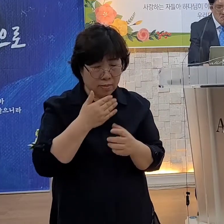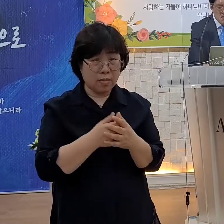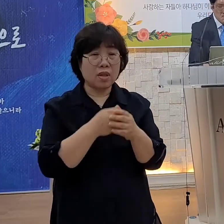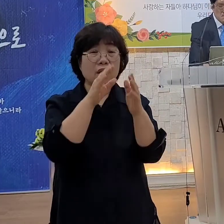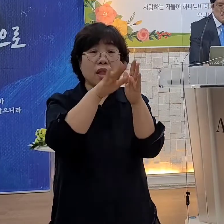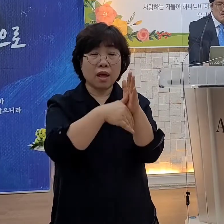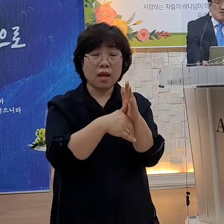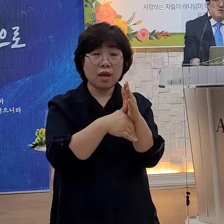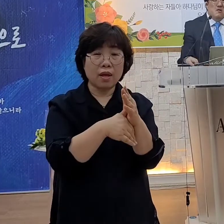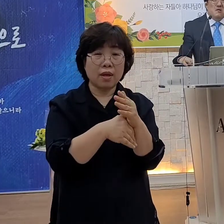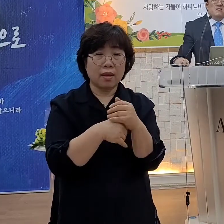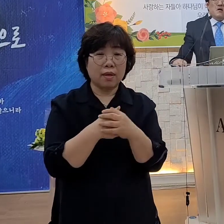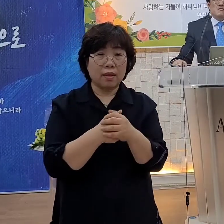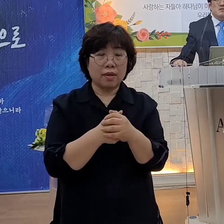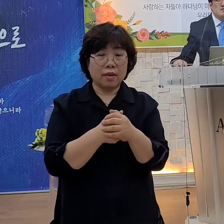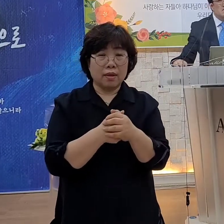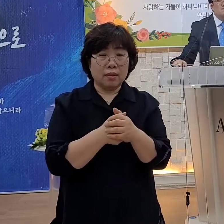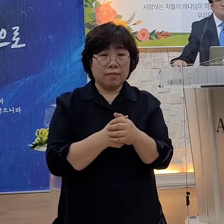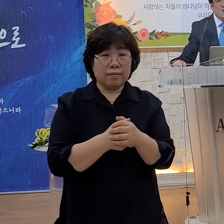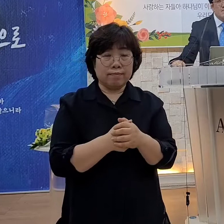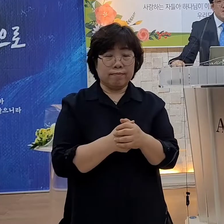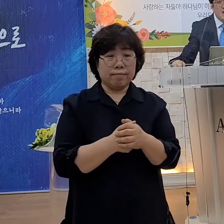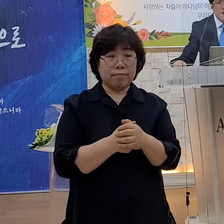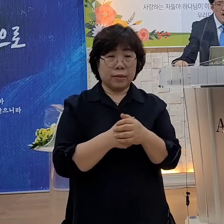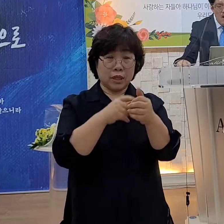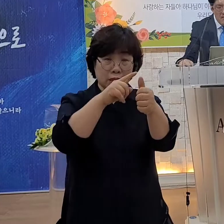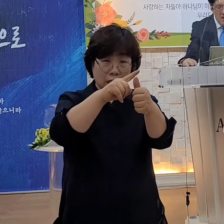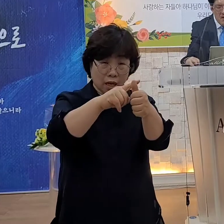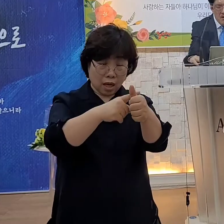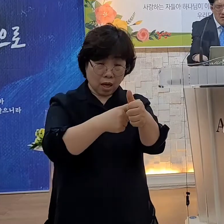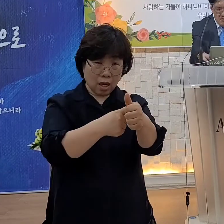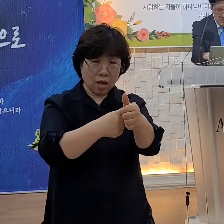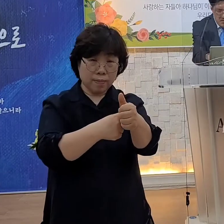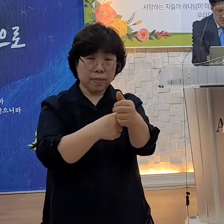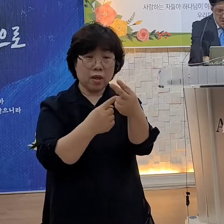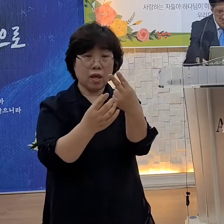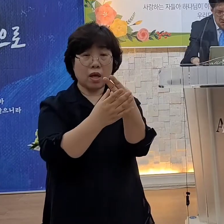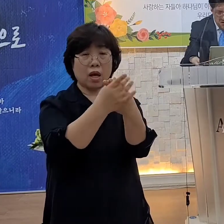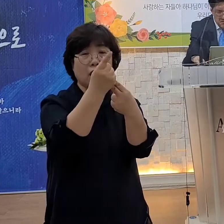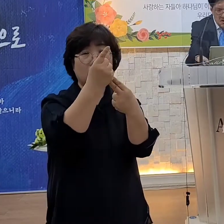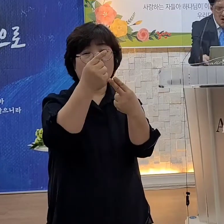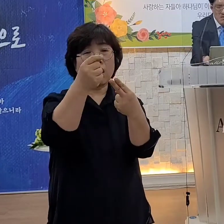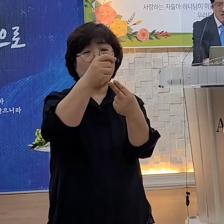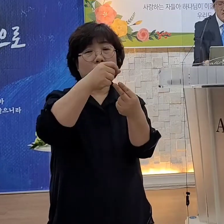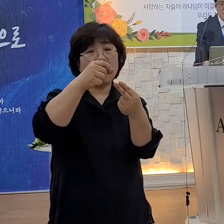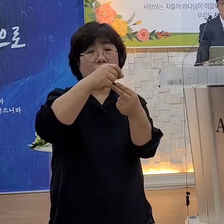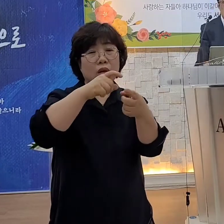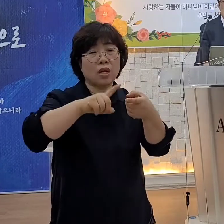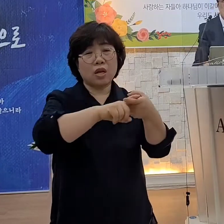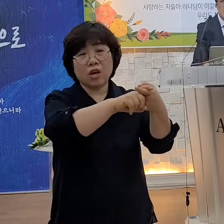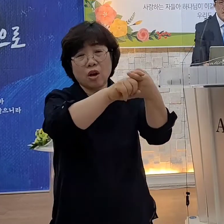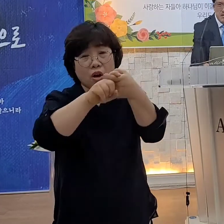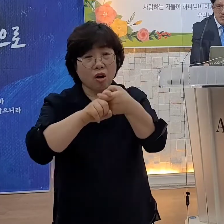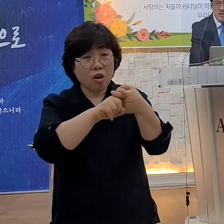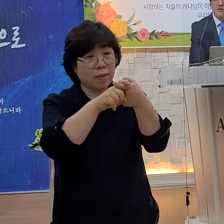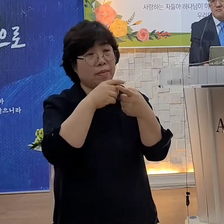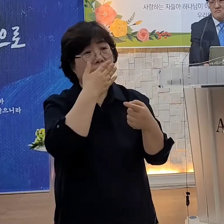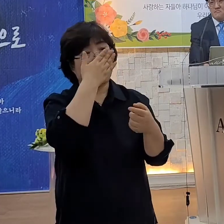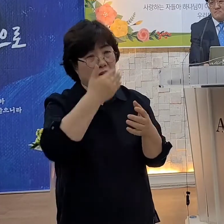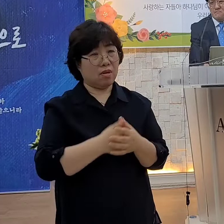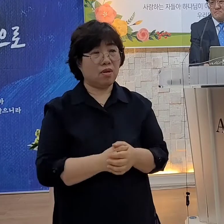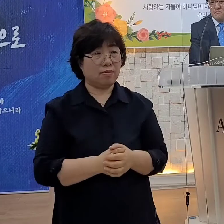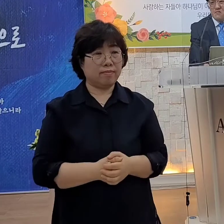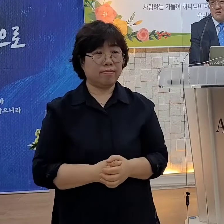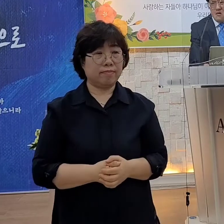자기도 모르게 그때 가서 이제 이 두 사람이 하나가 된다. 둘이 하나다라는 것을 깨닫게 되는